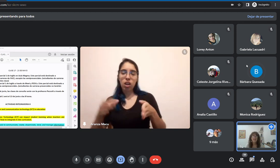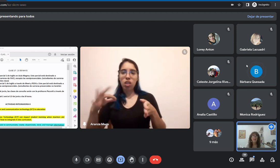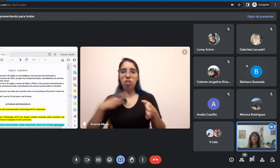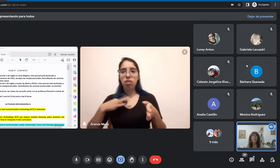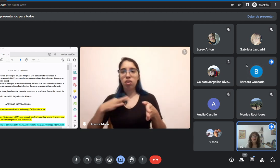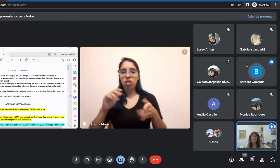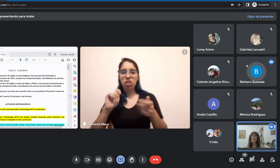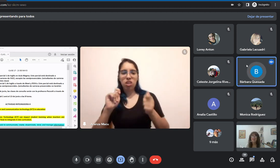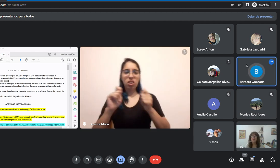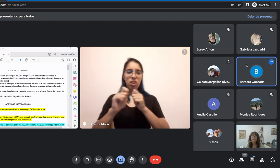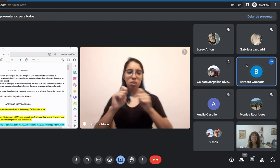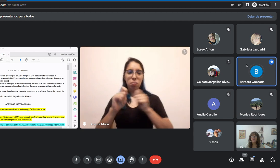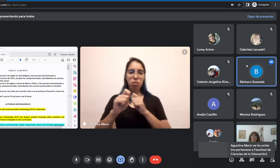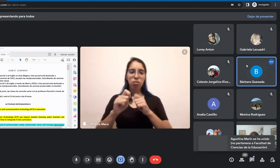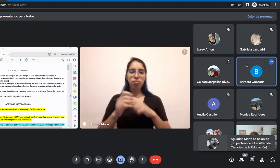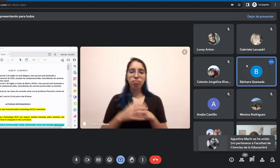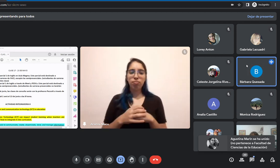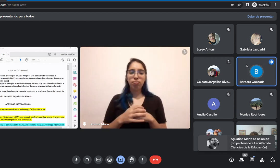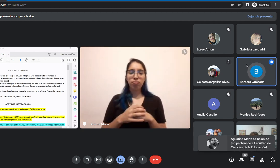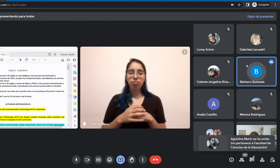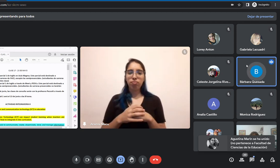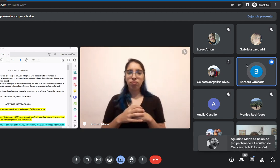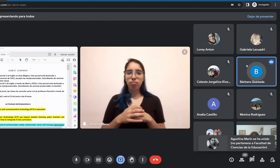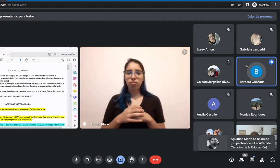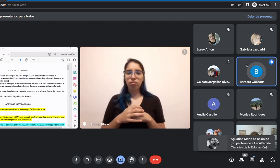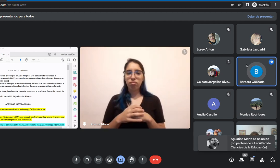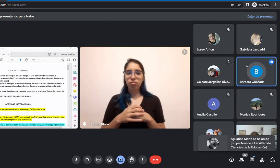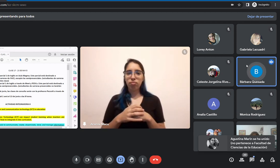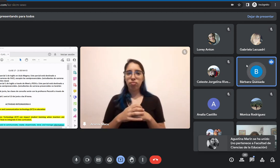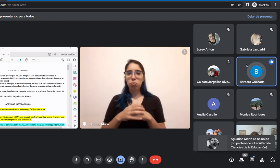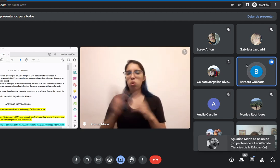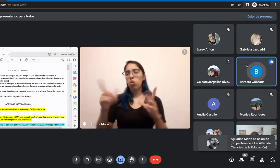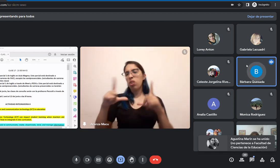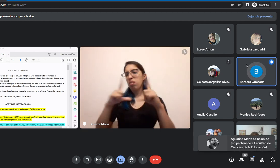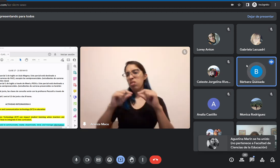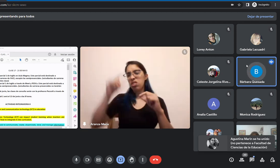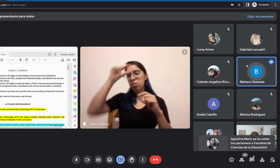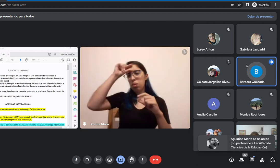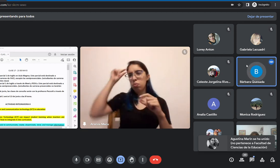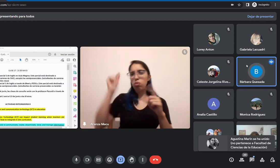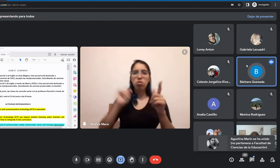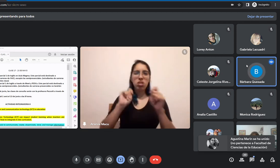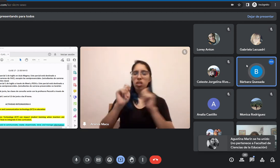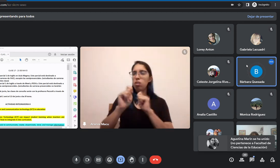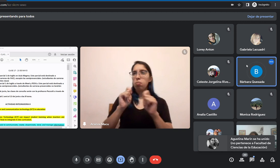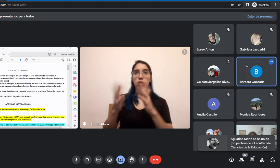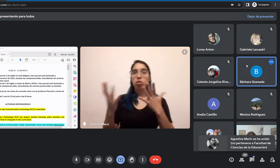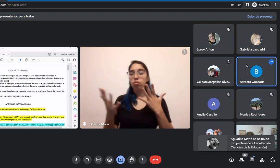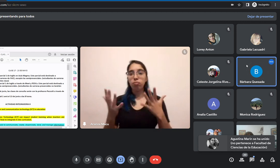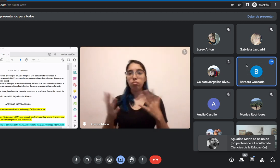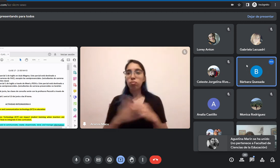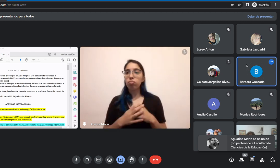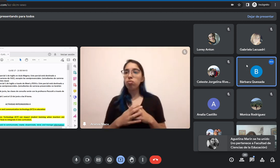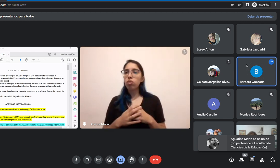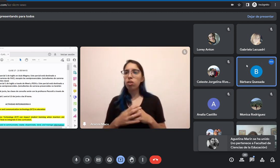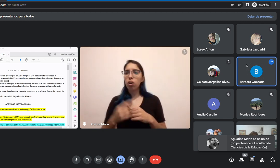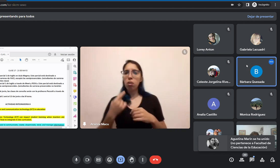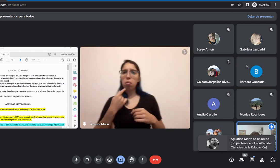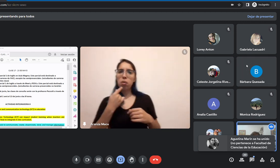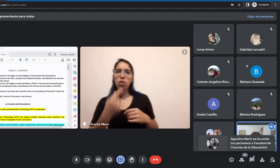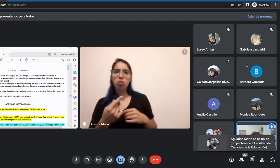que vieron que se... Profe, Sí. entonces la mesa de junio no es del 21 al 23 de junio. Claro, porque el 23